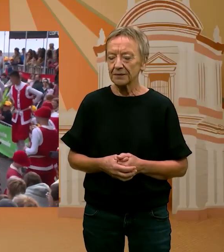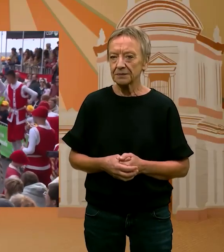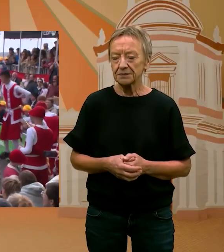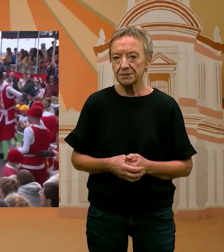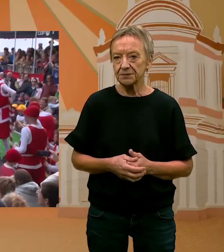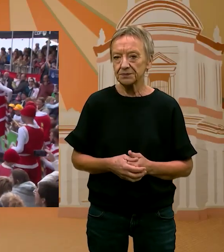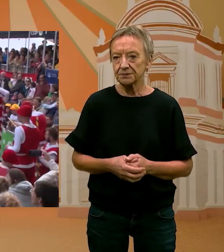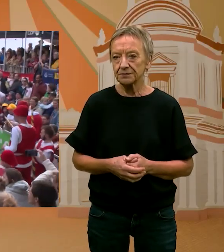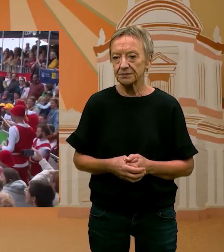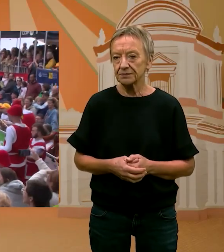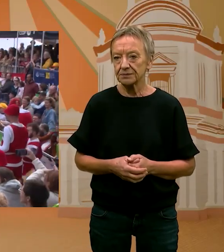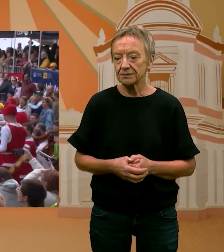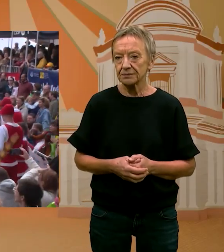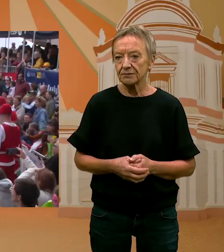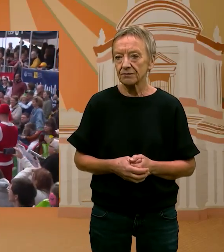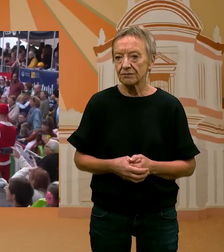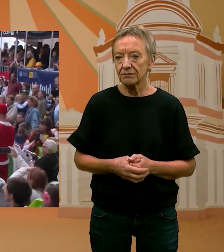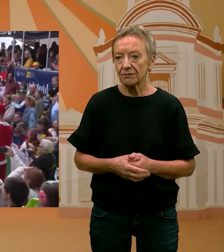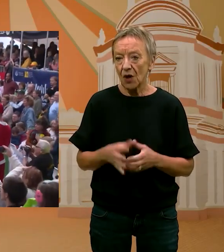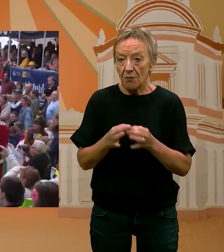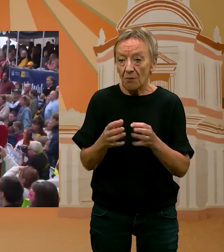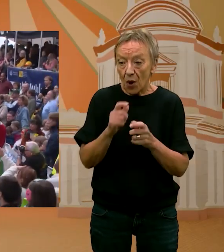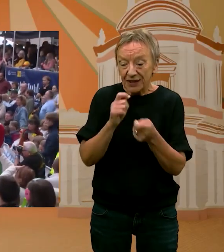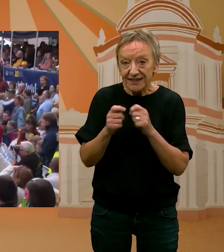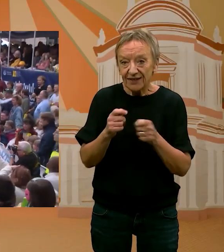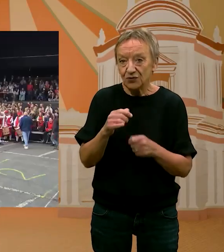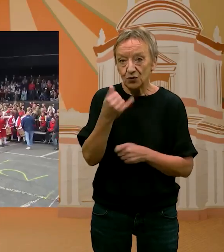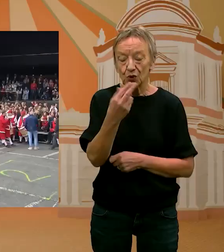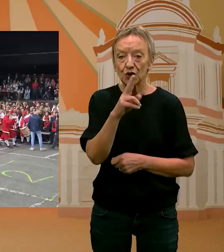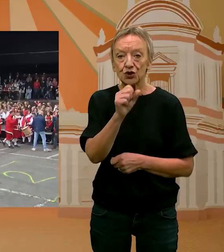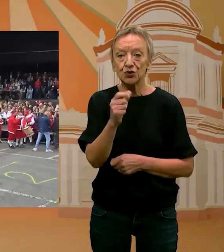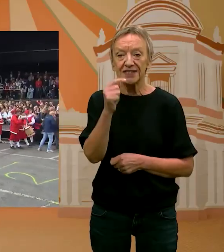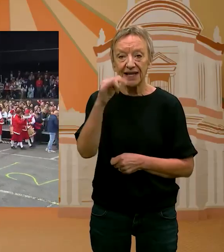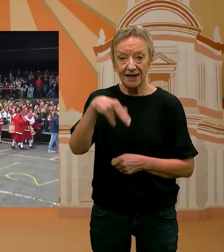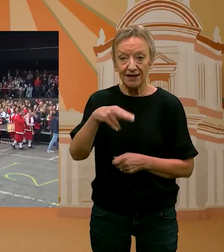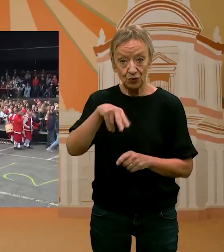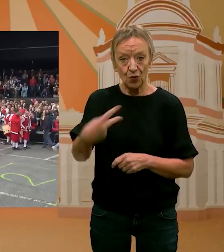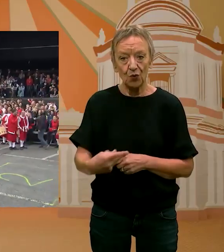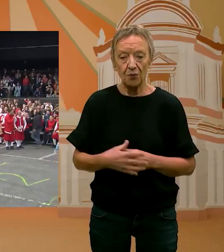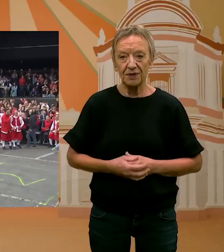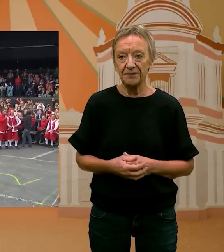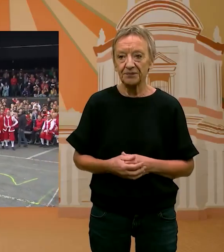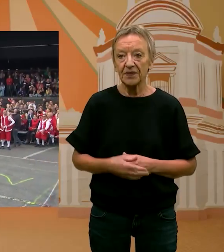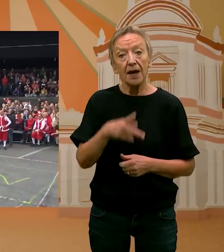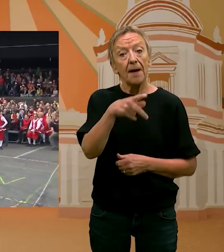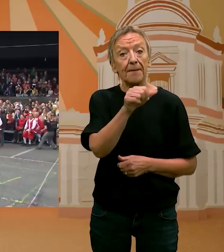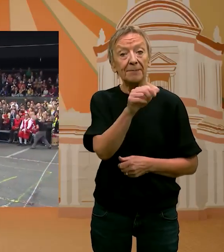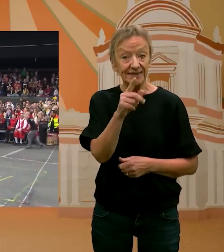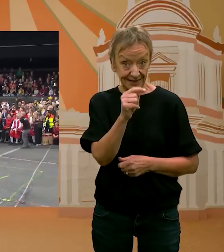de chuter pendant l'interview. Et Greg, on rebondit, Romain Patrice, il a 16 ans, c'est pas mal quand même. Hein. On parlait de la jeune génération qui émerge.